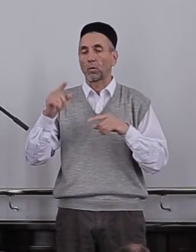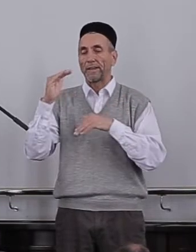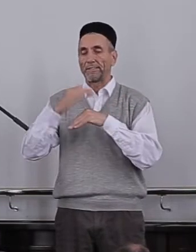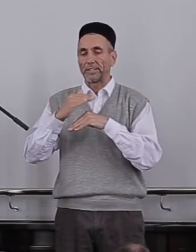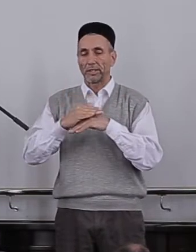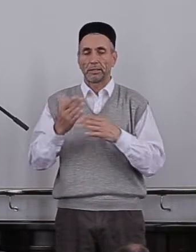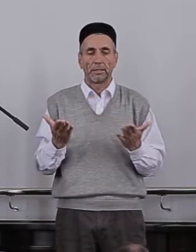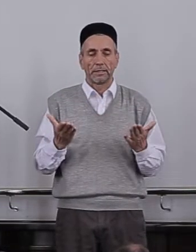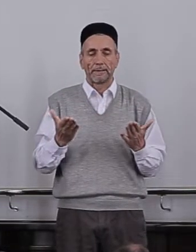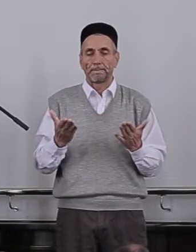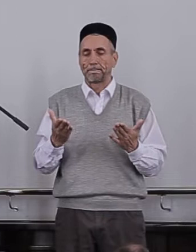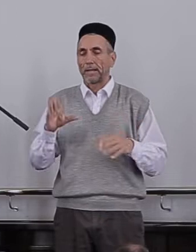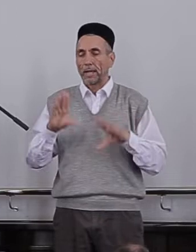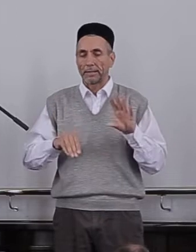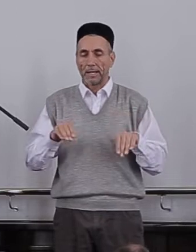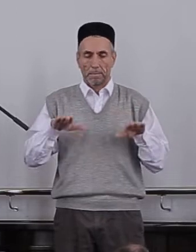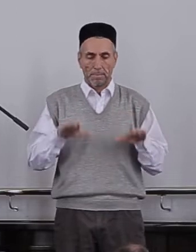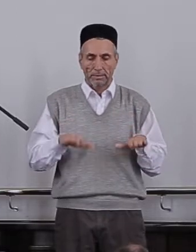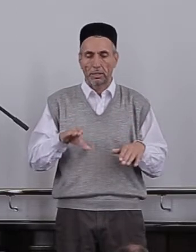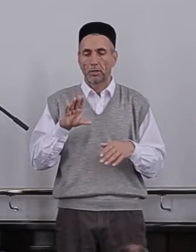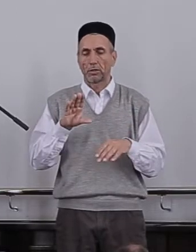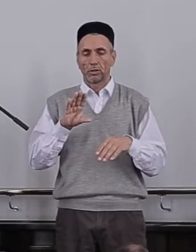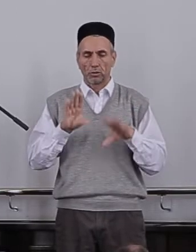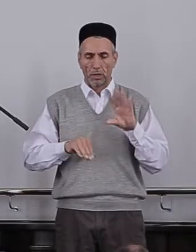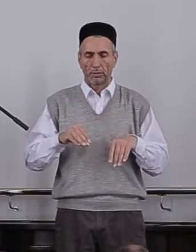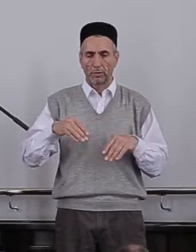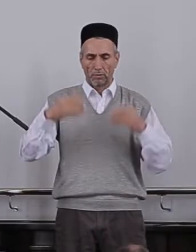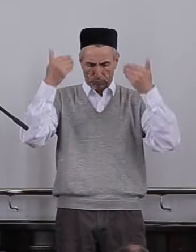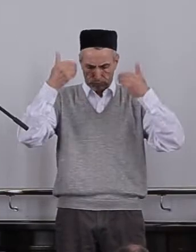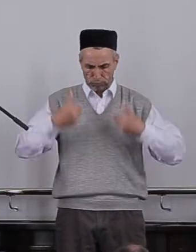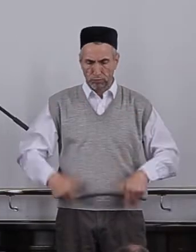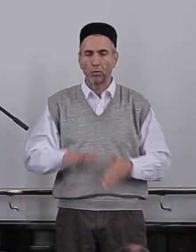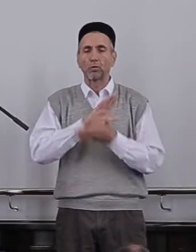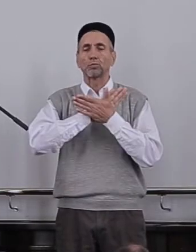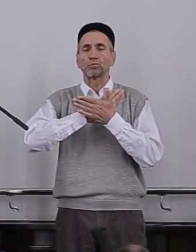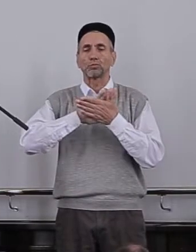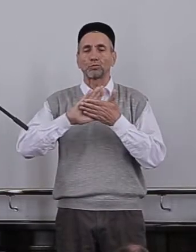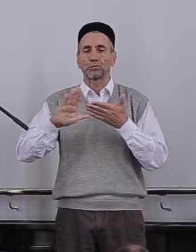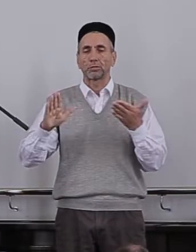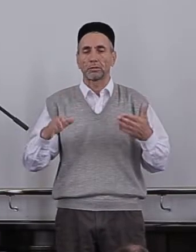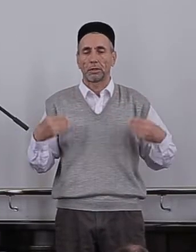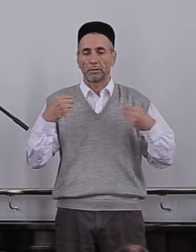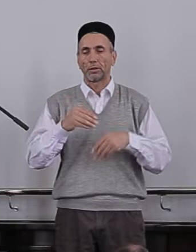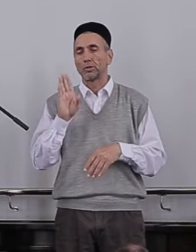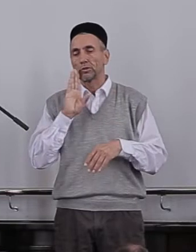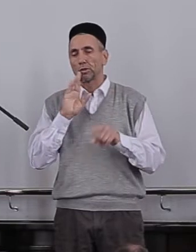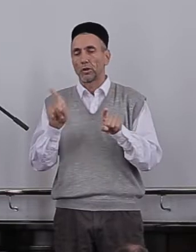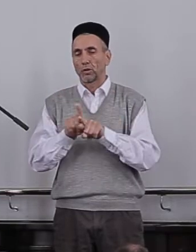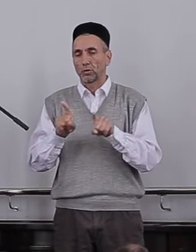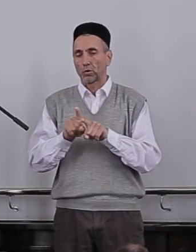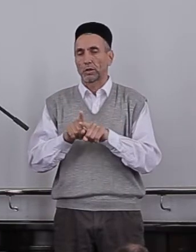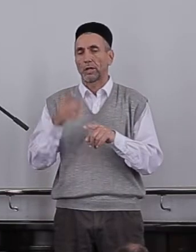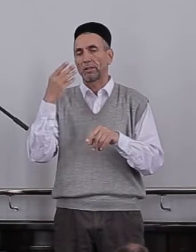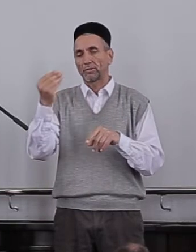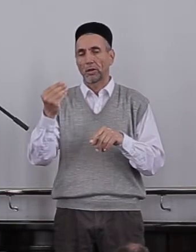ярамый. Кендектән алып, тезгә астына кайтып, ул илләр өчен, ил кешеләр өчен инде. Хатын кызларның гауратлары күбрәк,